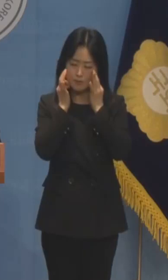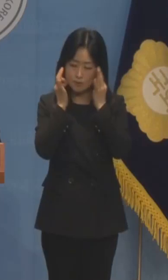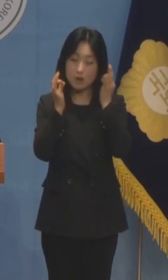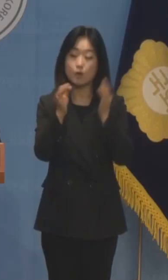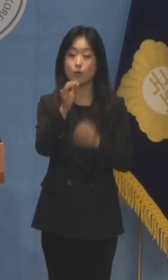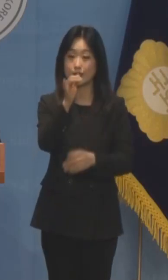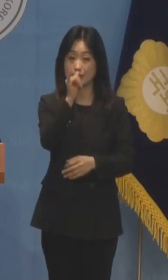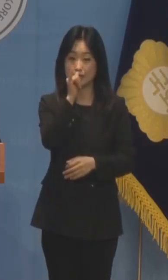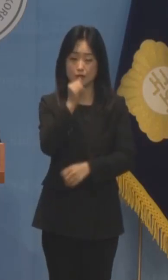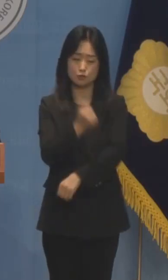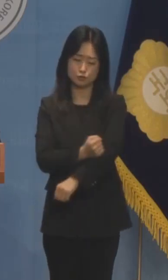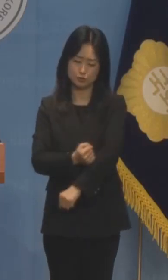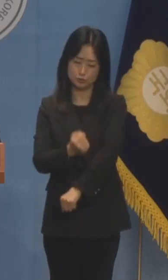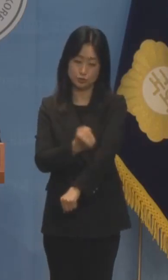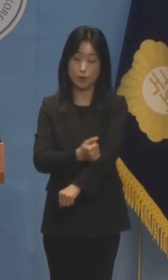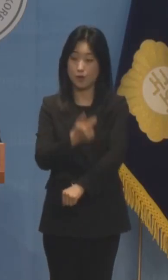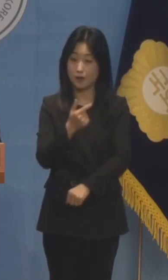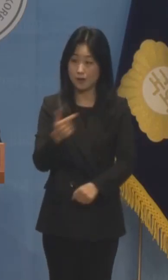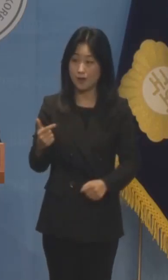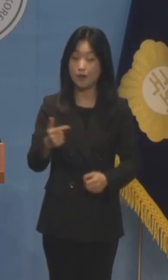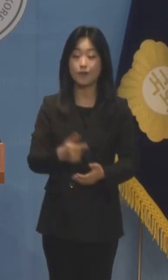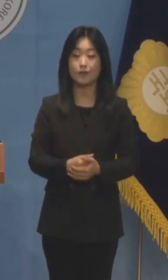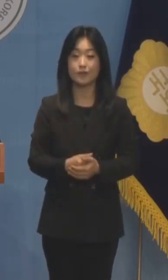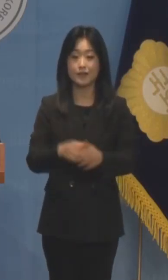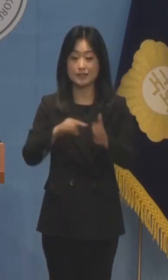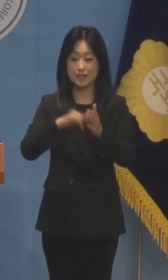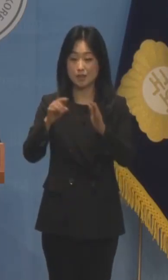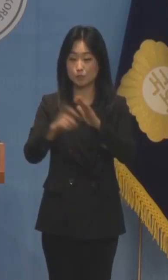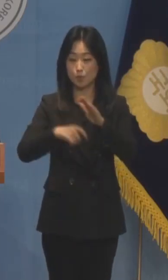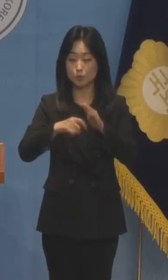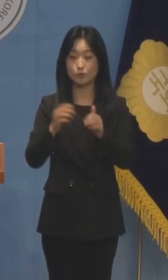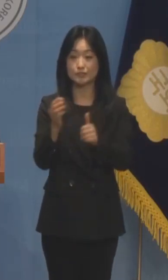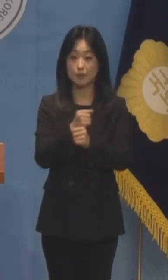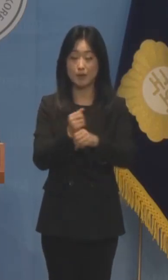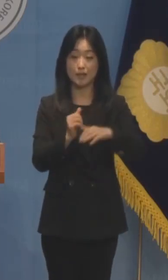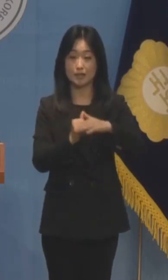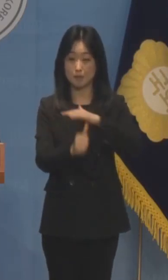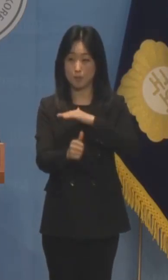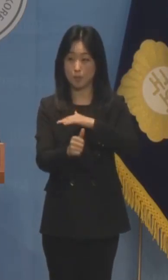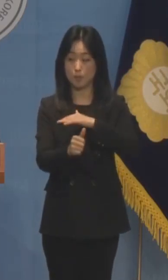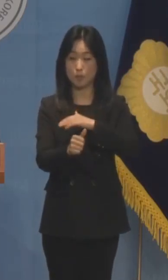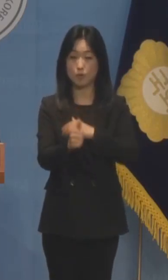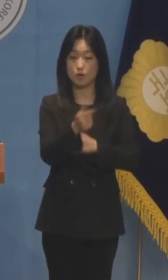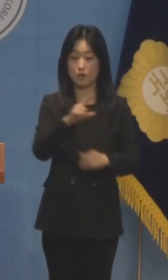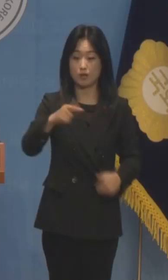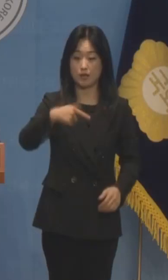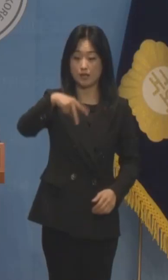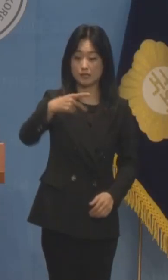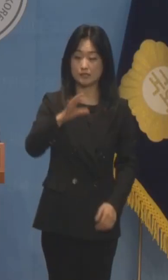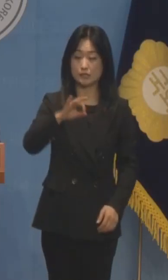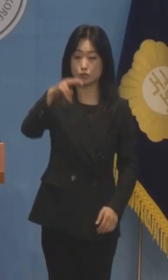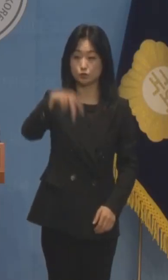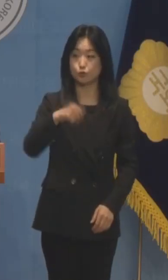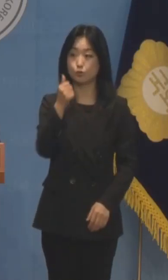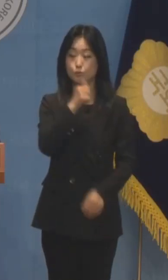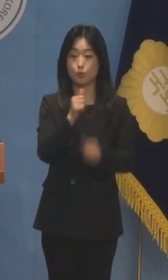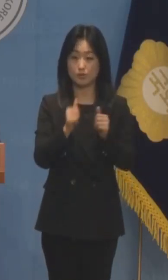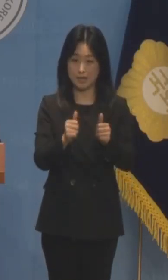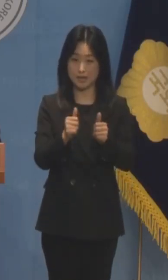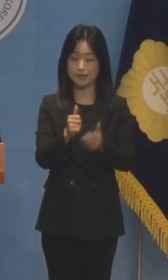쓰시는 엄청난 노력을 해오신 세금 도둑 잡아라 대표이신 하성수 변호사님 오셨습니다.